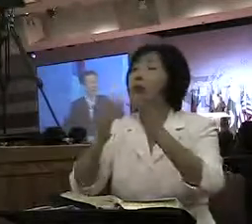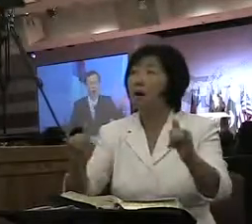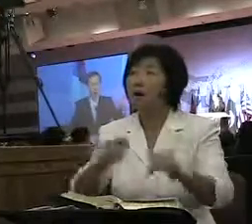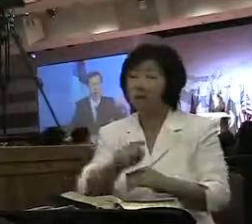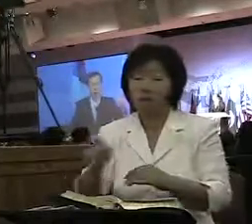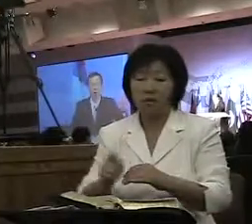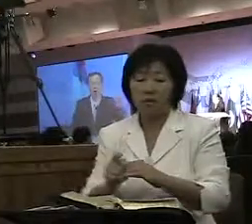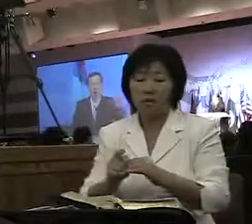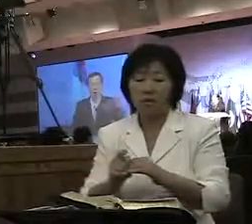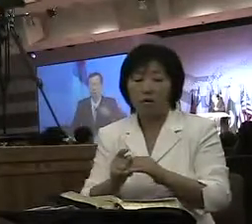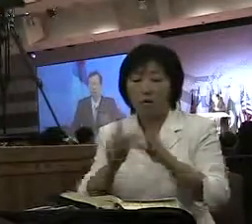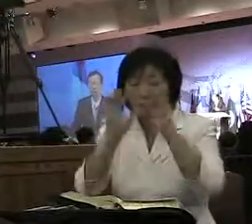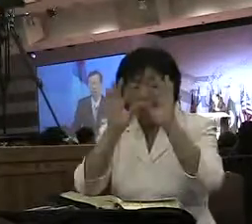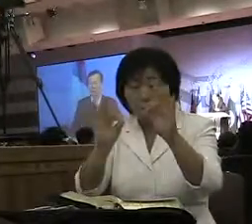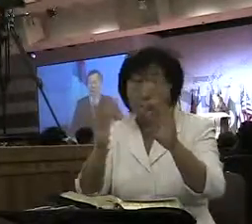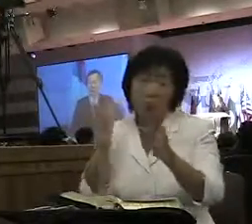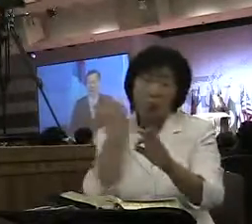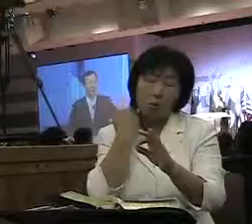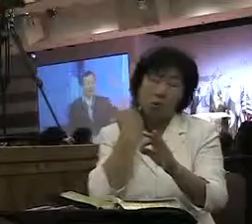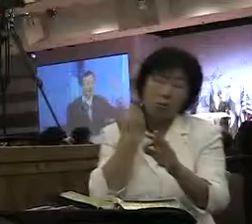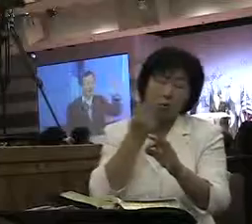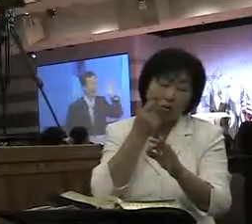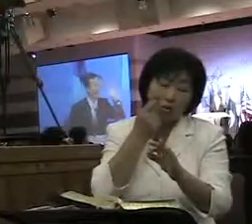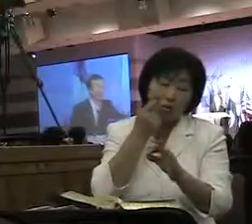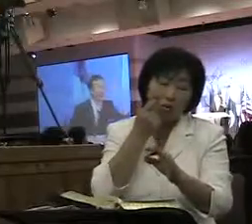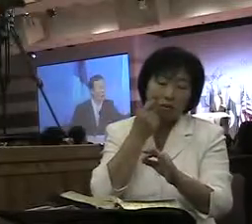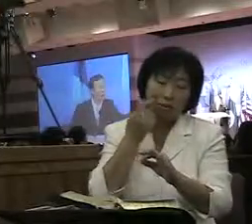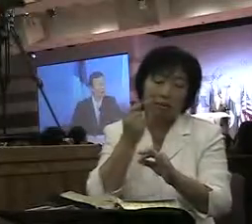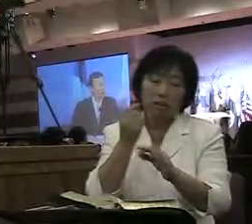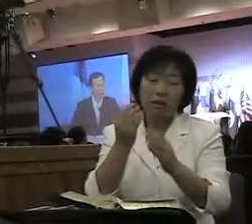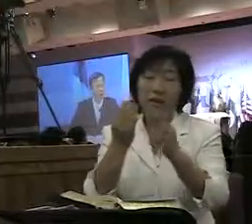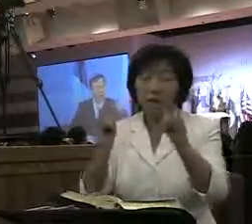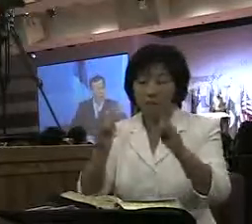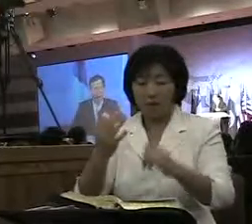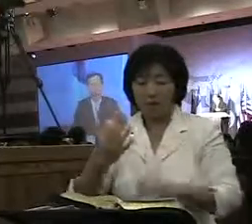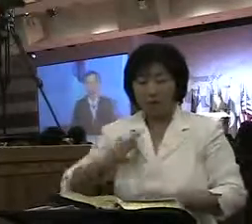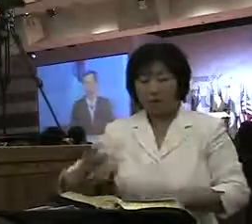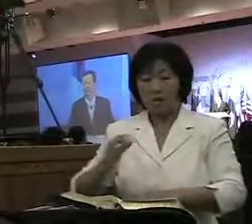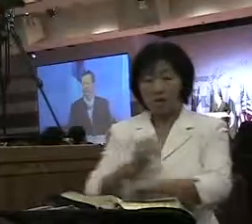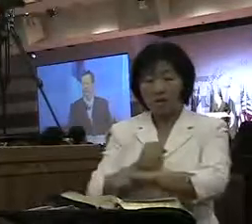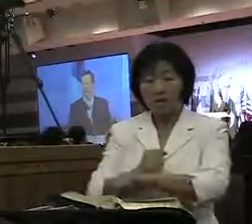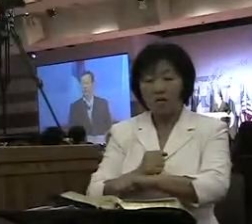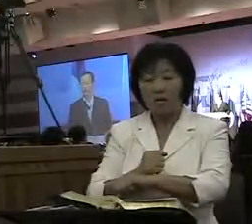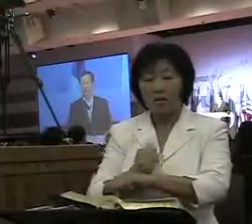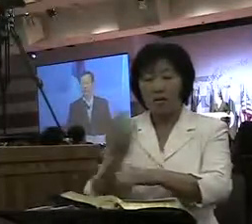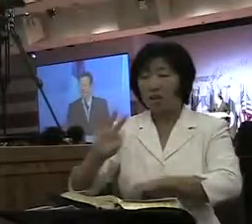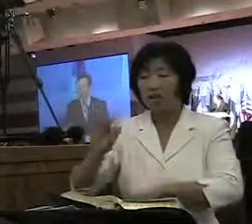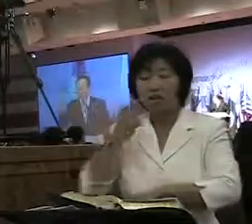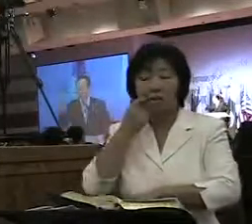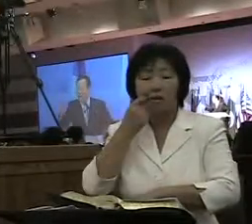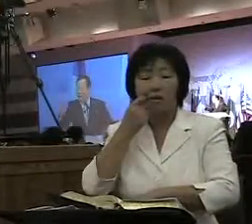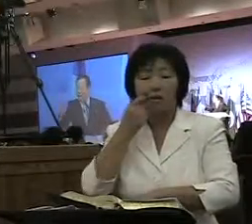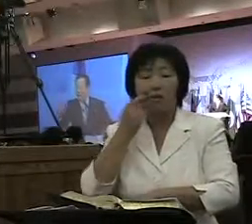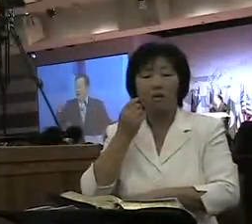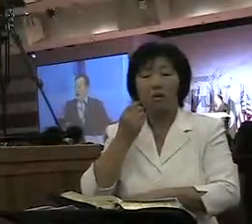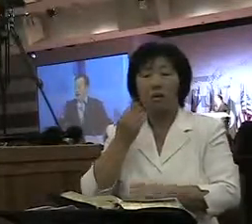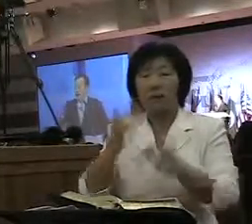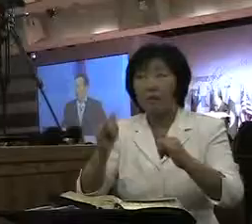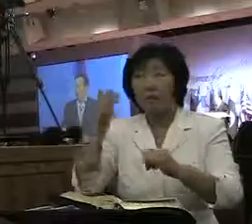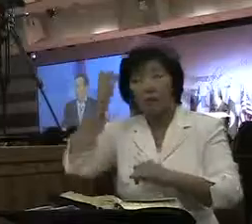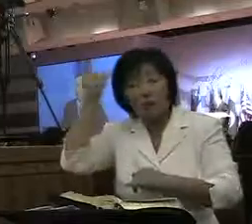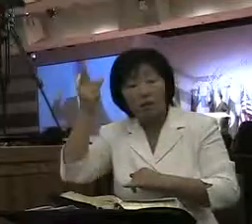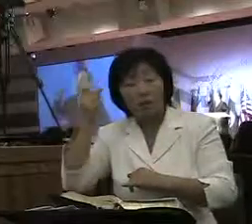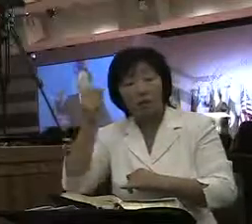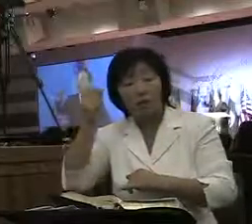사람들이 보던 보지 못하던, 사람들이 인정하던 인정하지 못하던, 사람들이 깨닫던